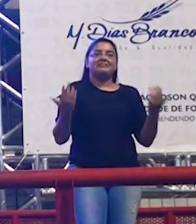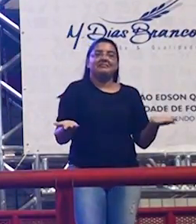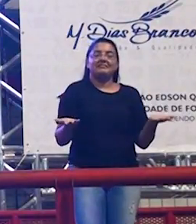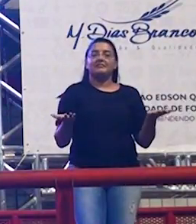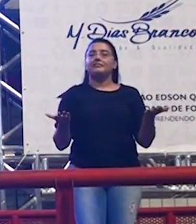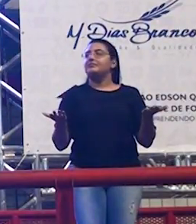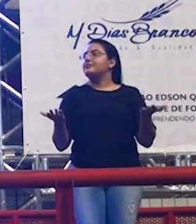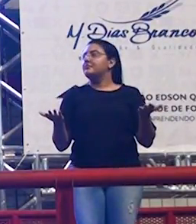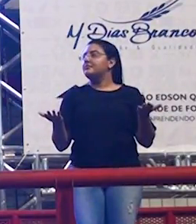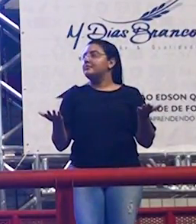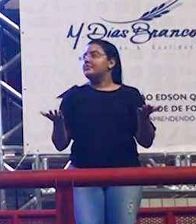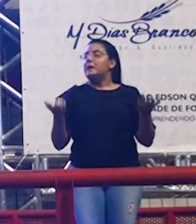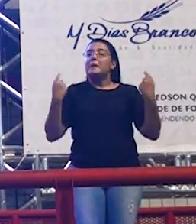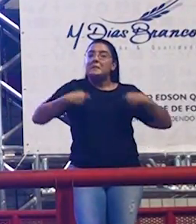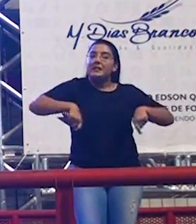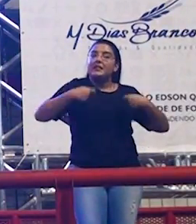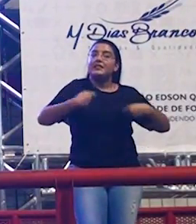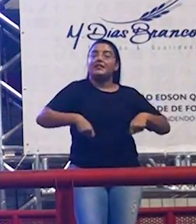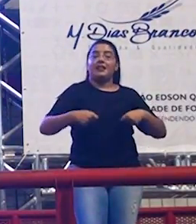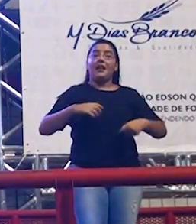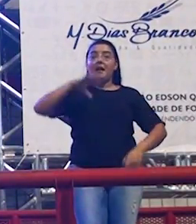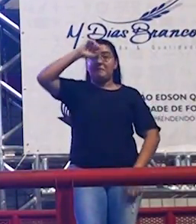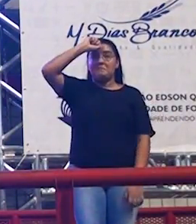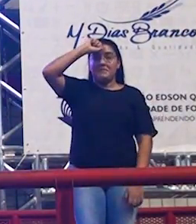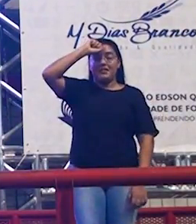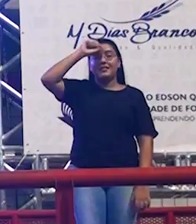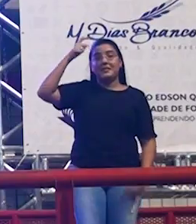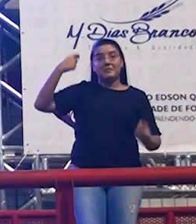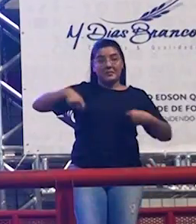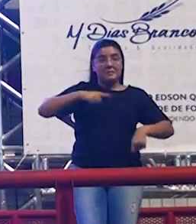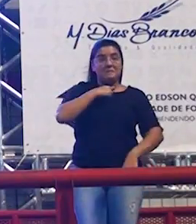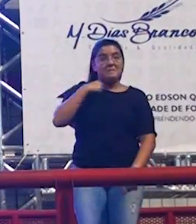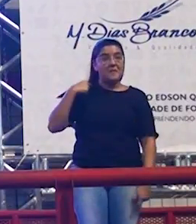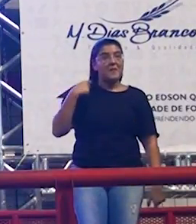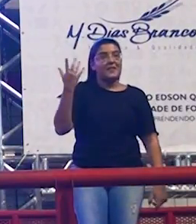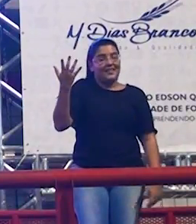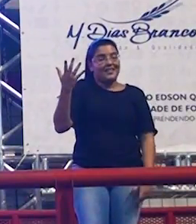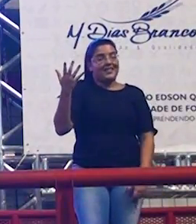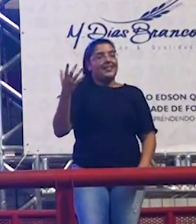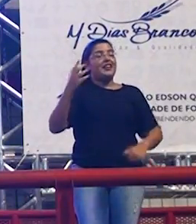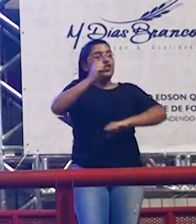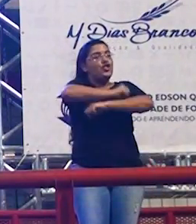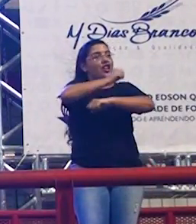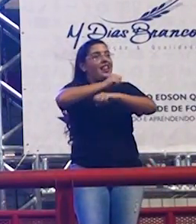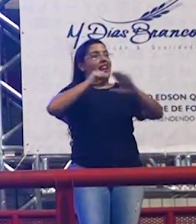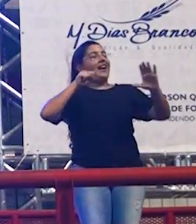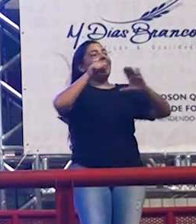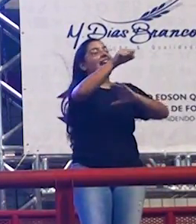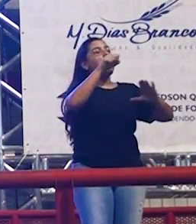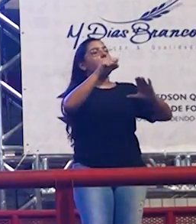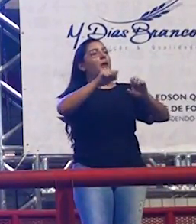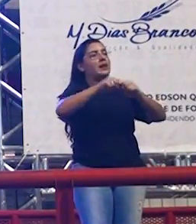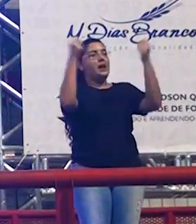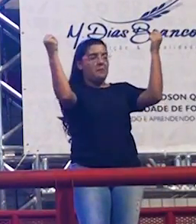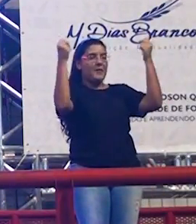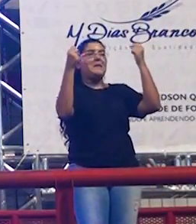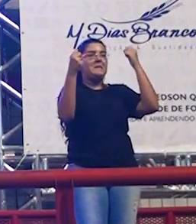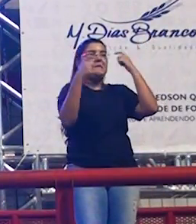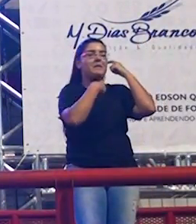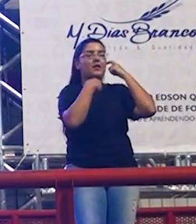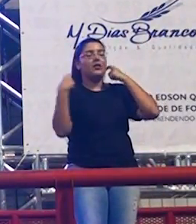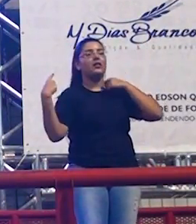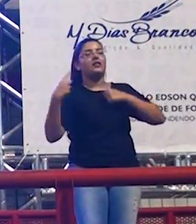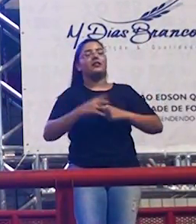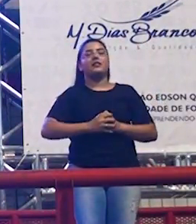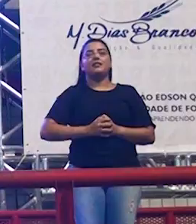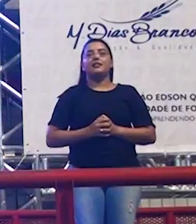Então, sacrifícios são necessários. Quer aprender? Sacrifícios são necessários, certo? Se tu quebrar a janela do avião,